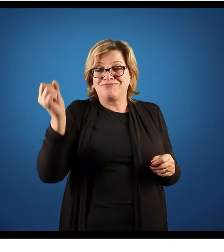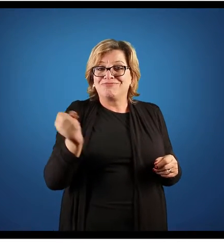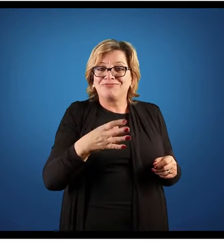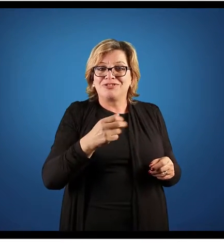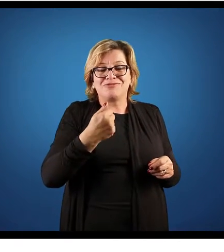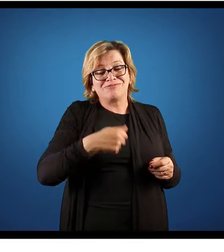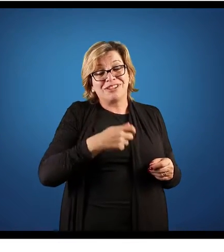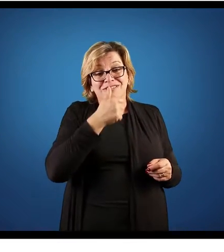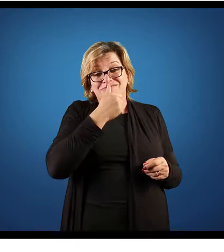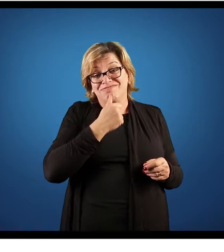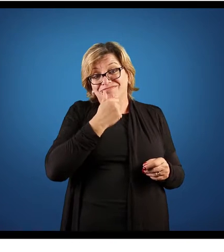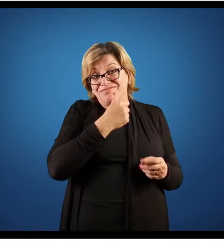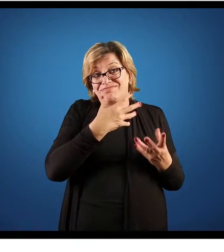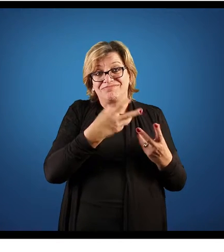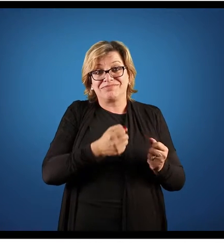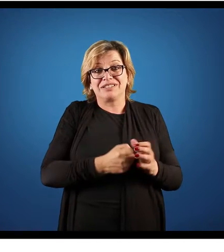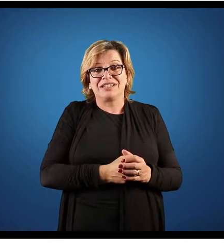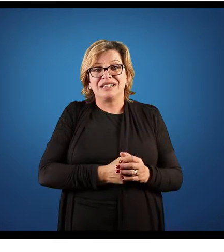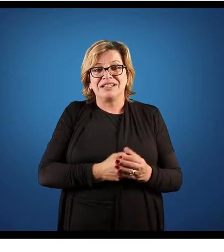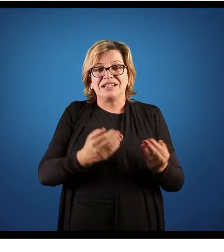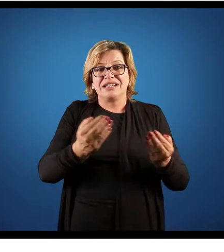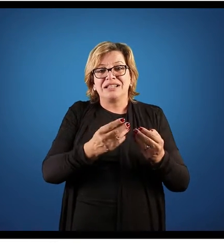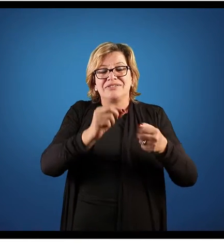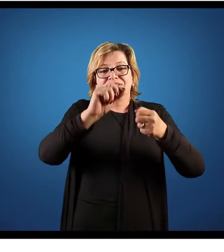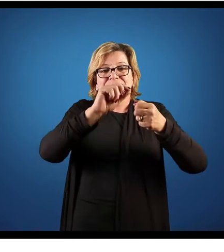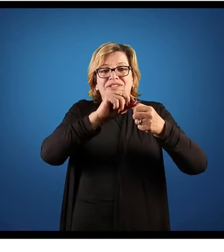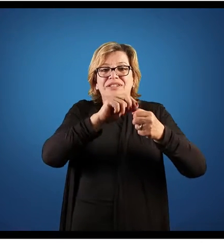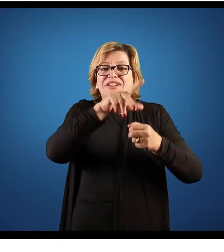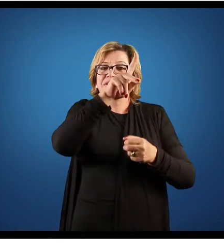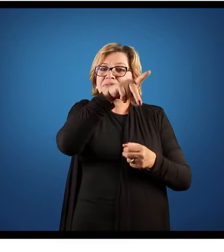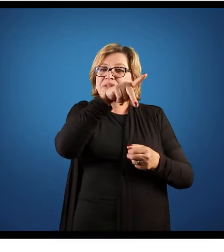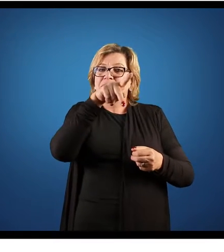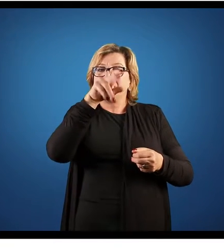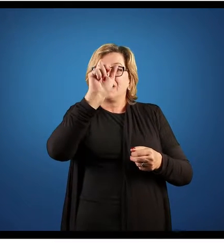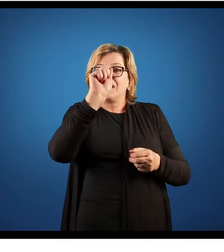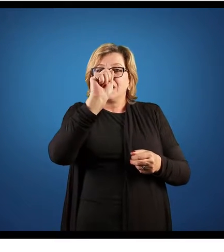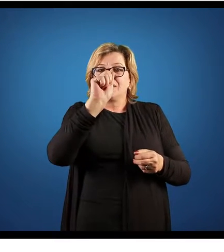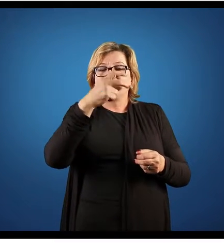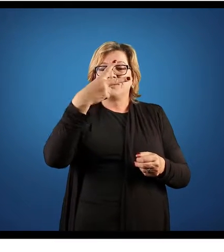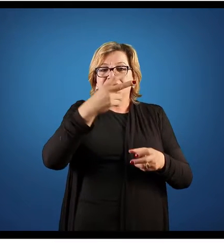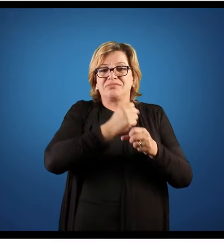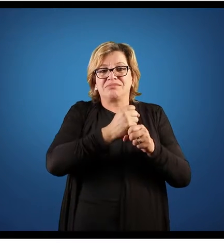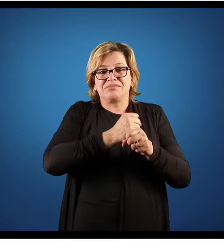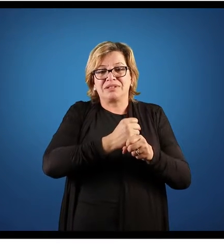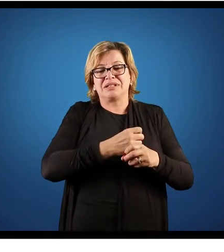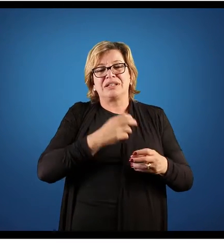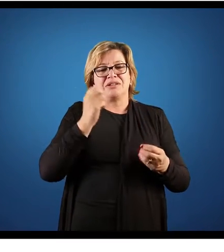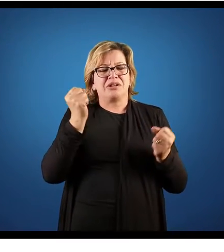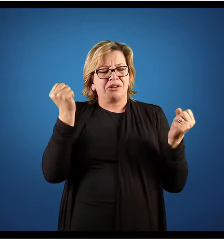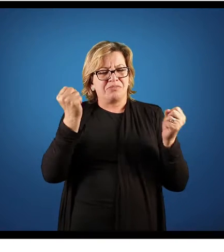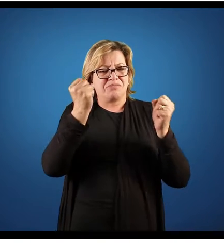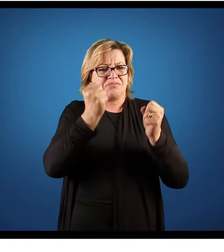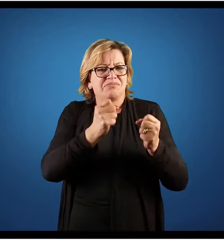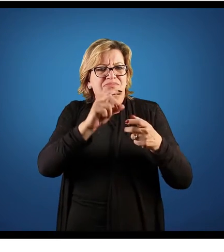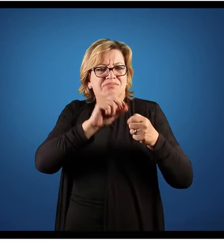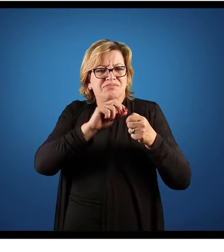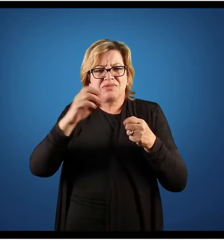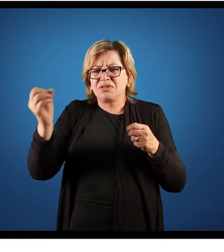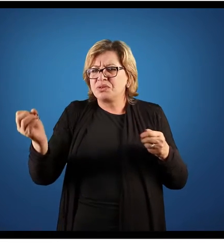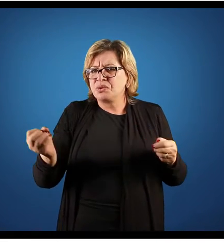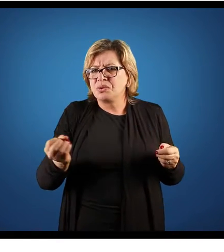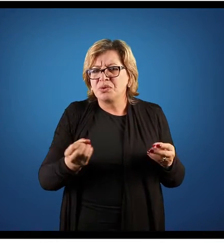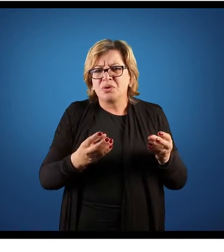entrando daí no neste ano está entrando vai fazer planos mais próximos dois anos aí sim ele pode colocar novas medidas podem